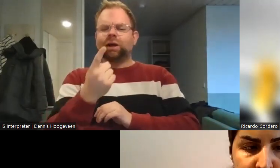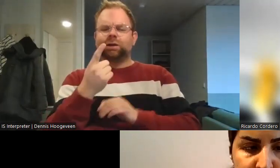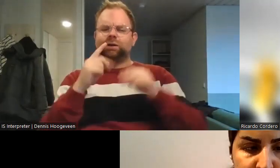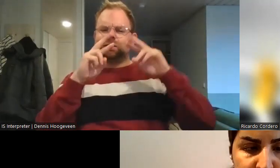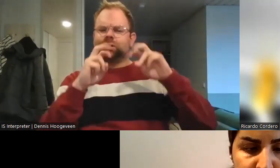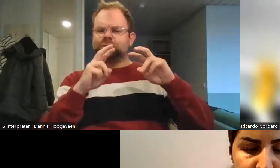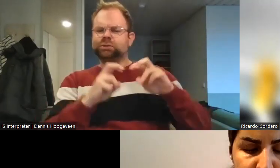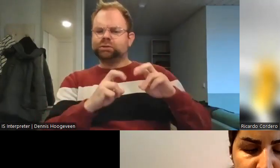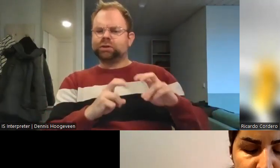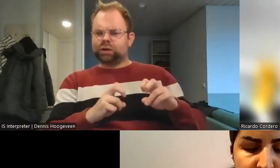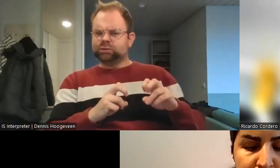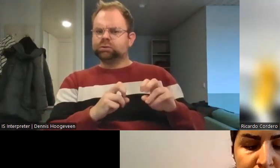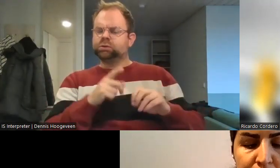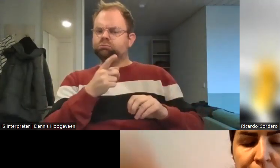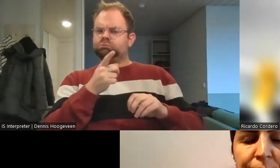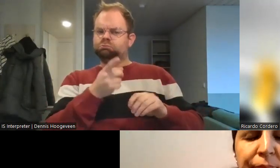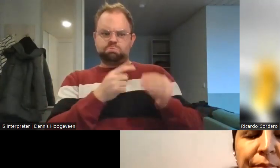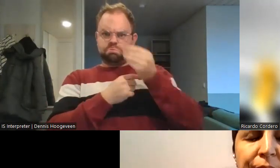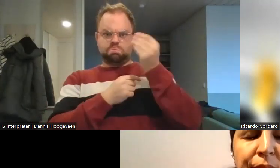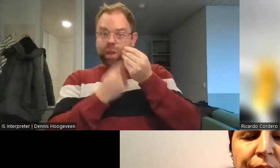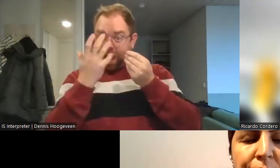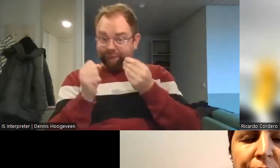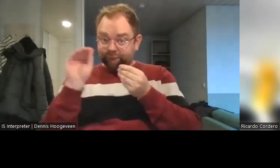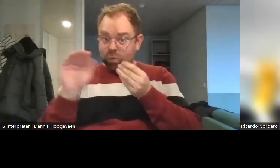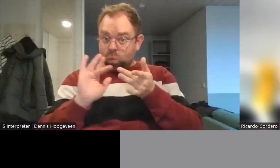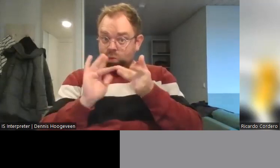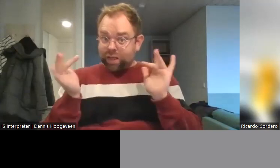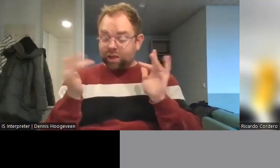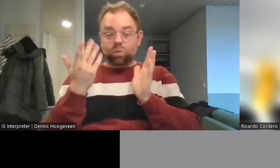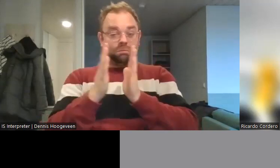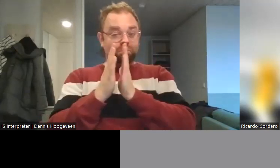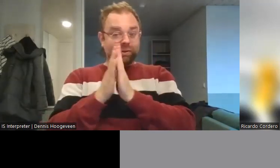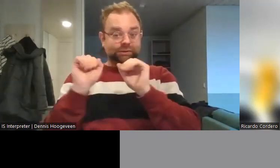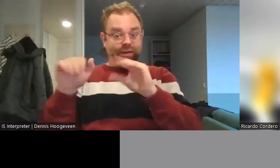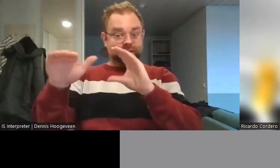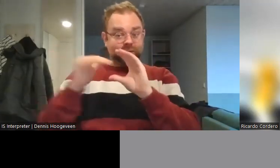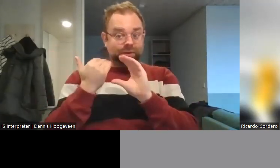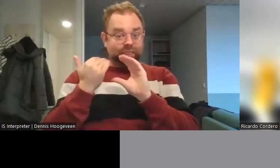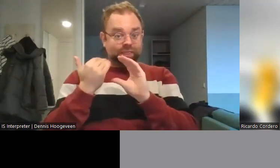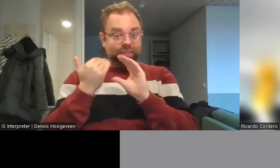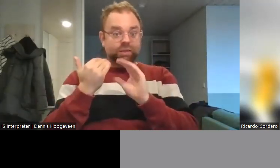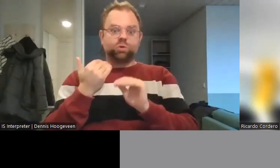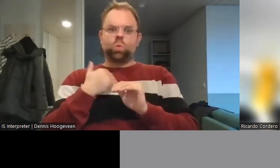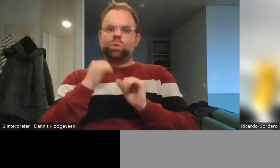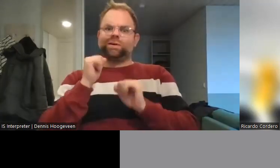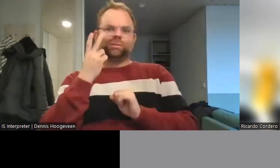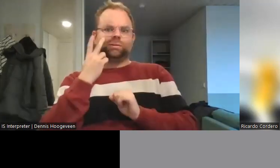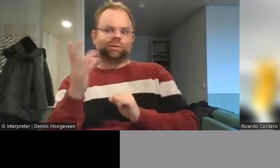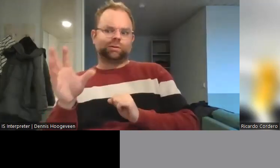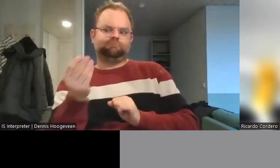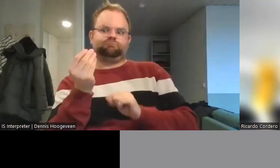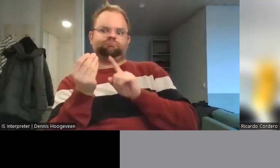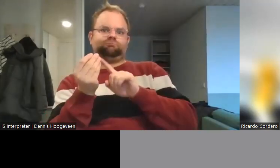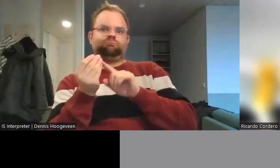email pour pouvoir le disséminer, le diffuser. Nous pourrions le